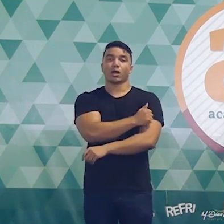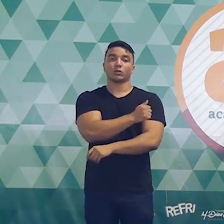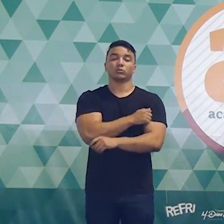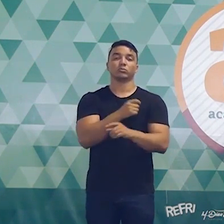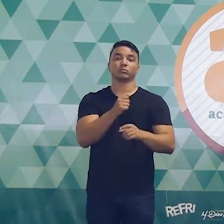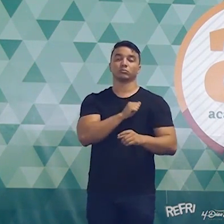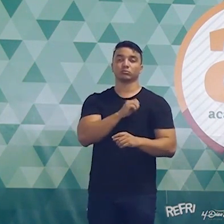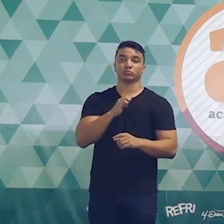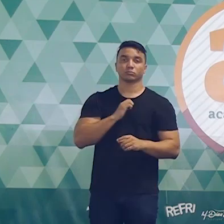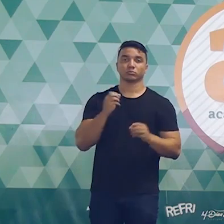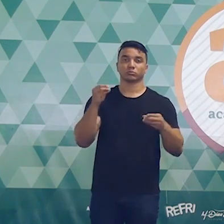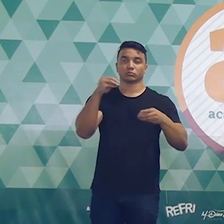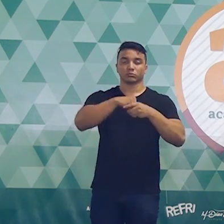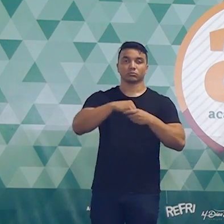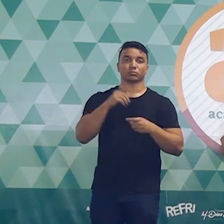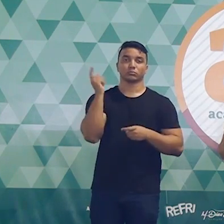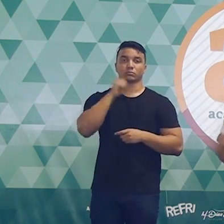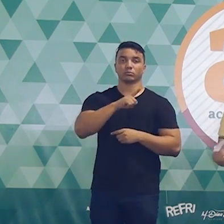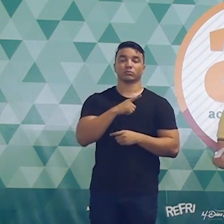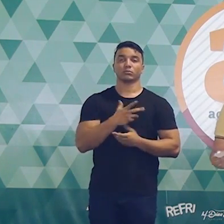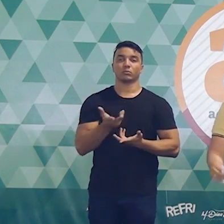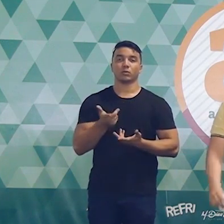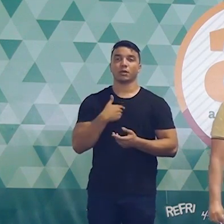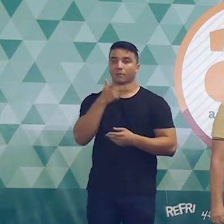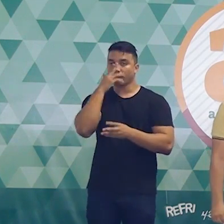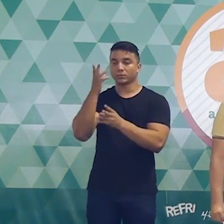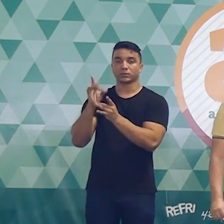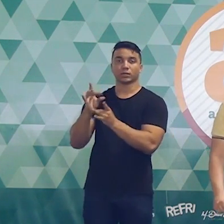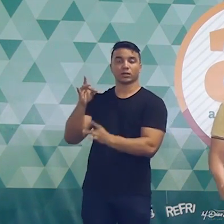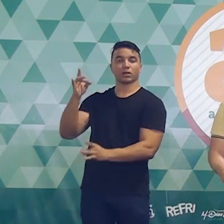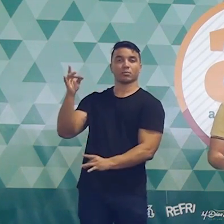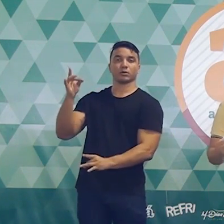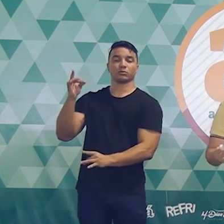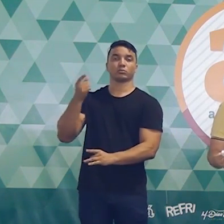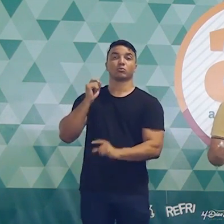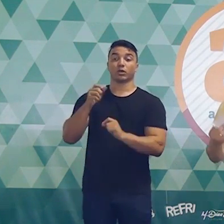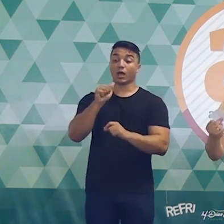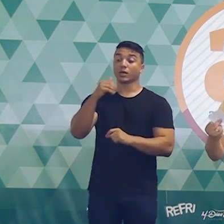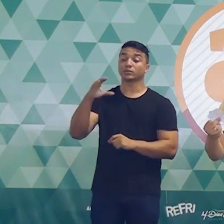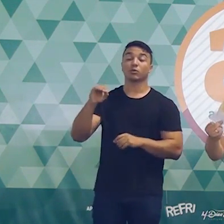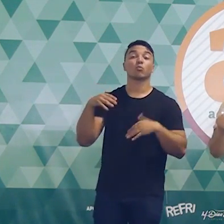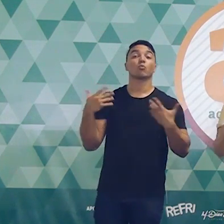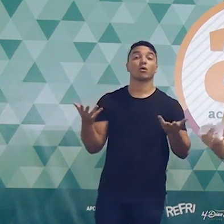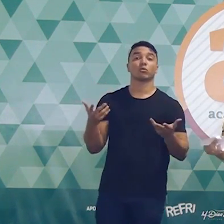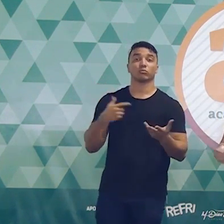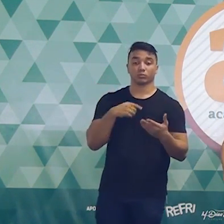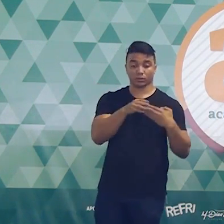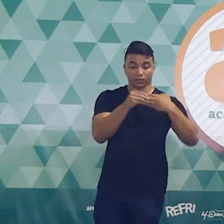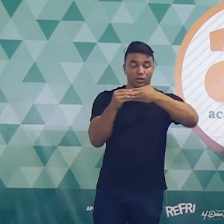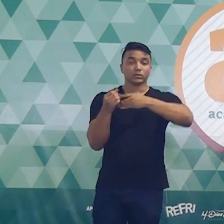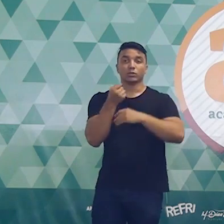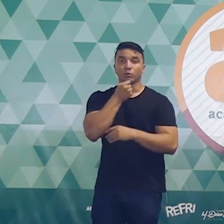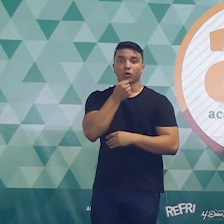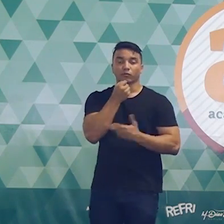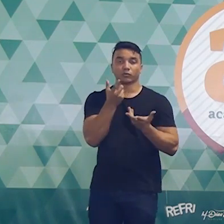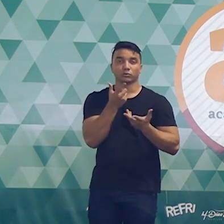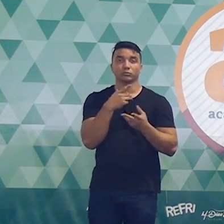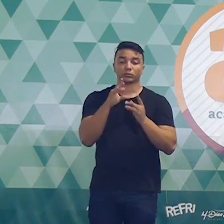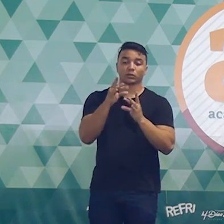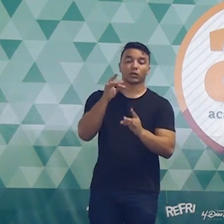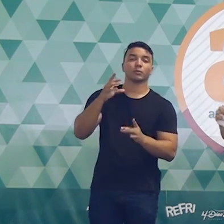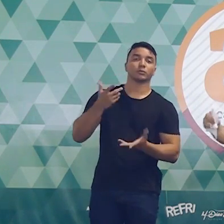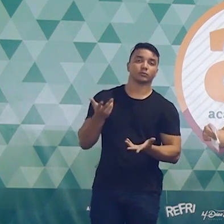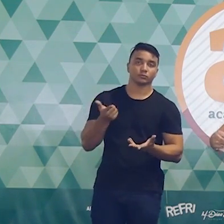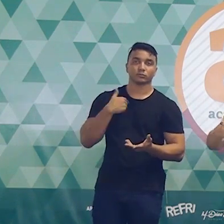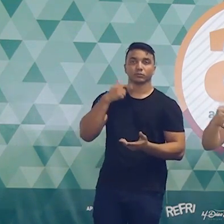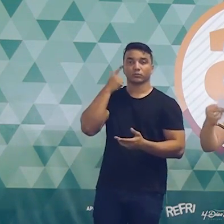do projeto Academia Enem. Tudo isso é um detalhamento. Porque a ação foi trazer o microfone.